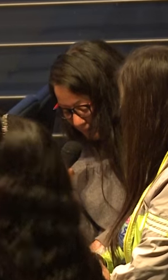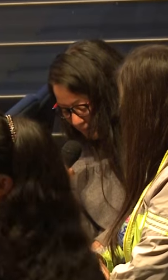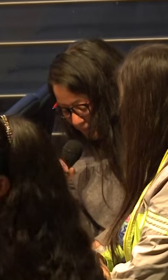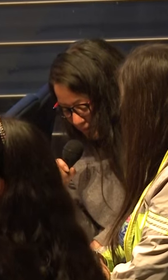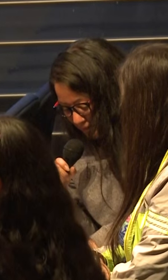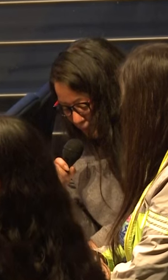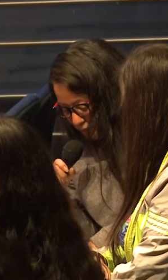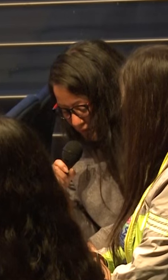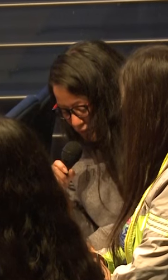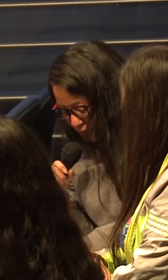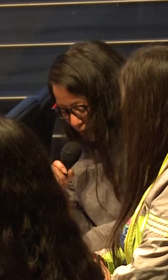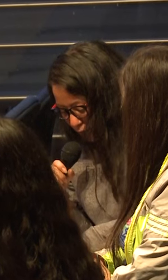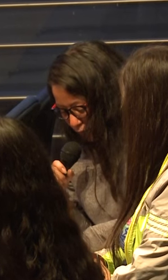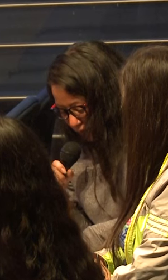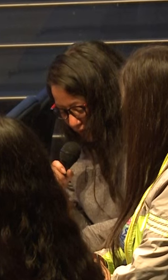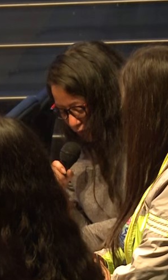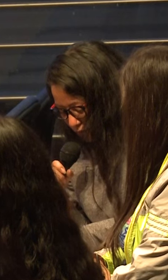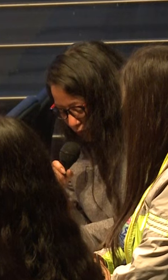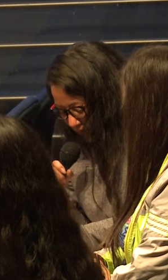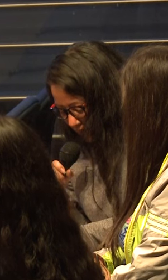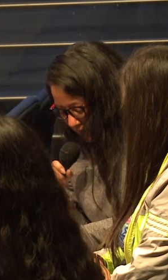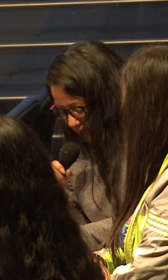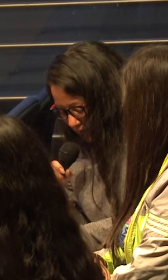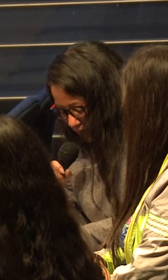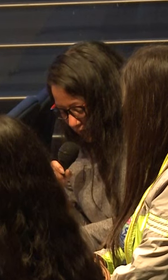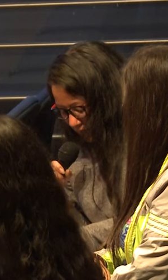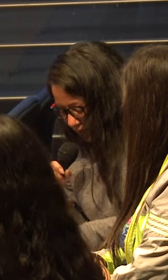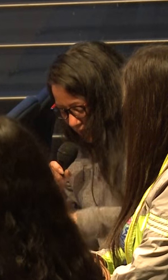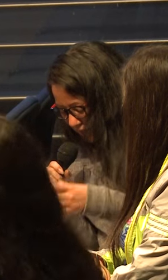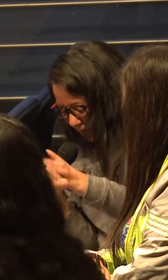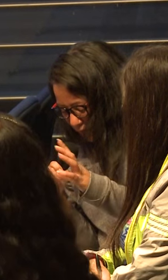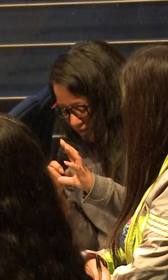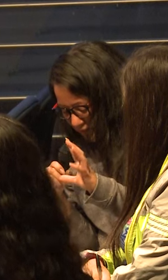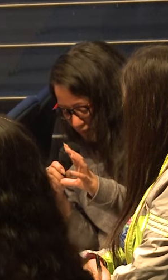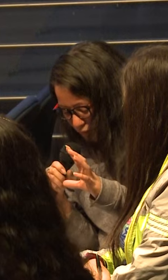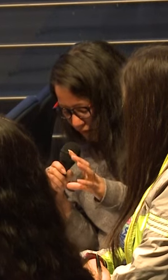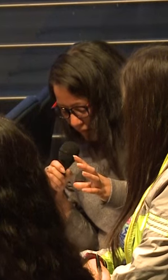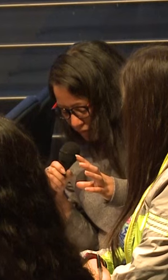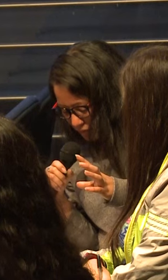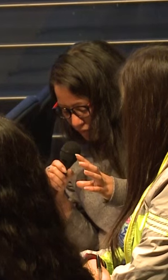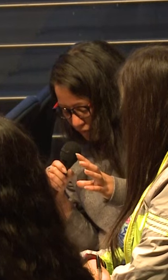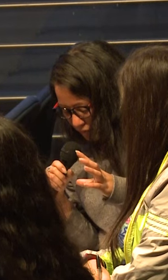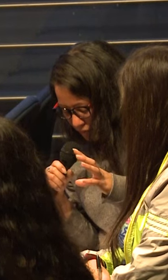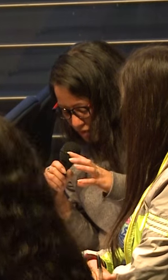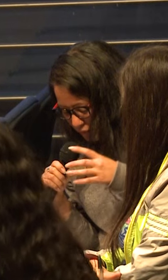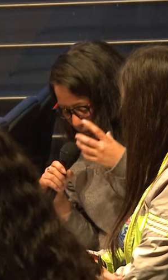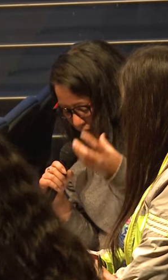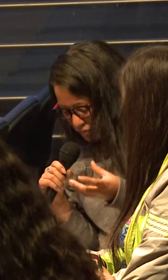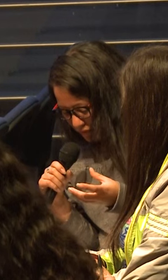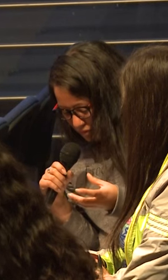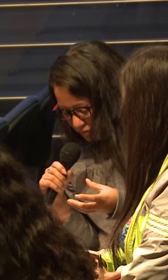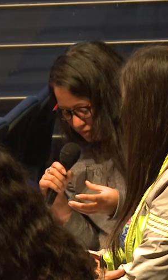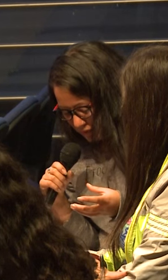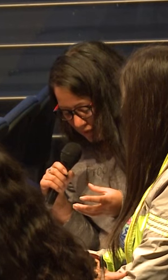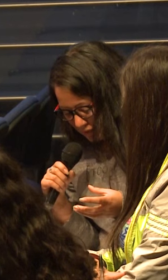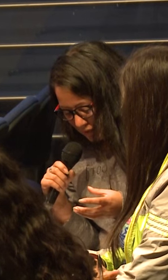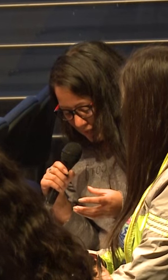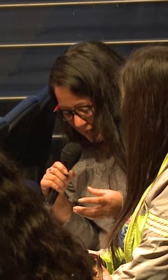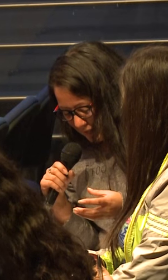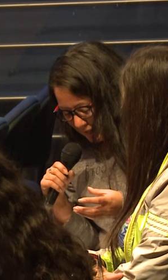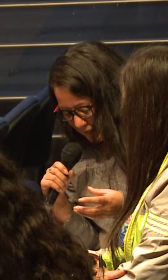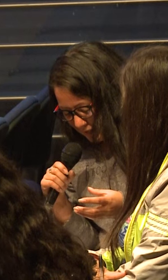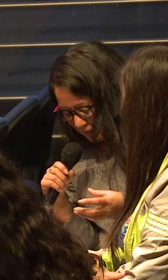El arte es el proceso en un contexto escolar que no es el resultado, sino el proceso, ¿sí?